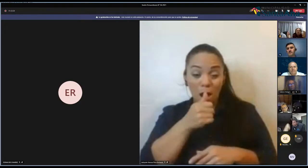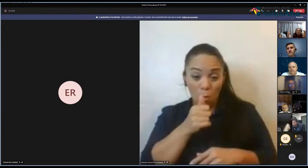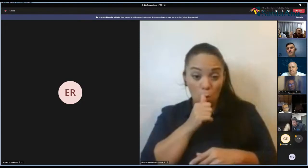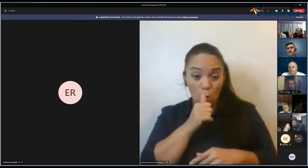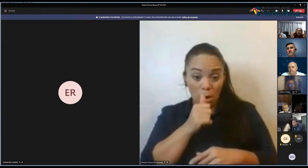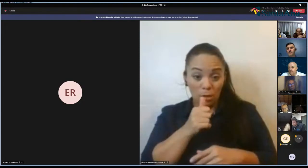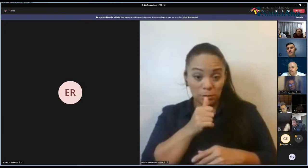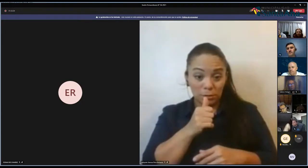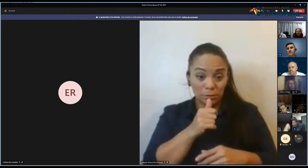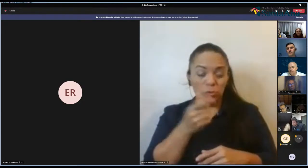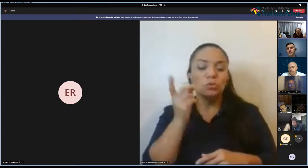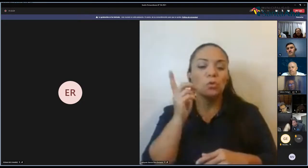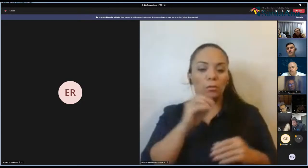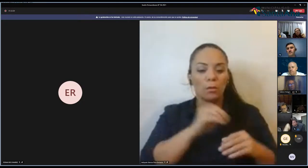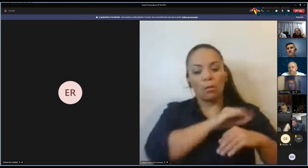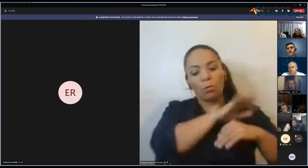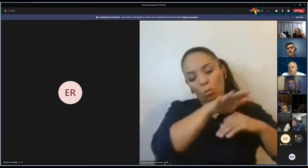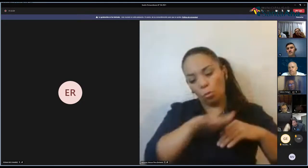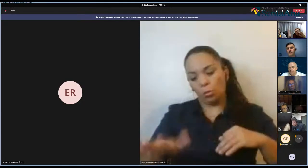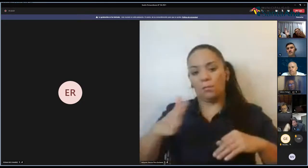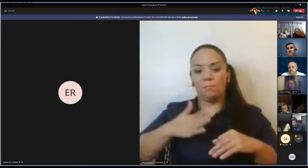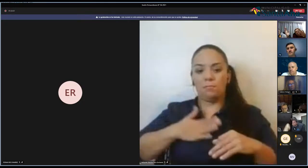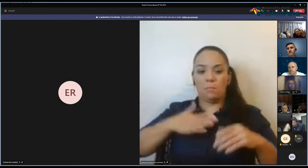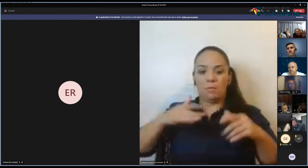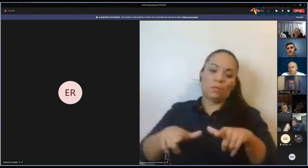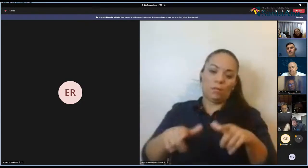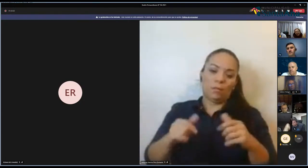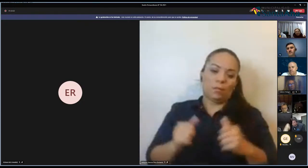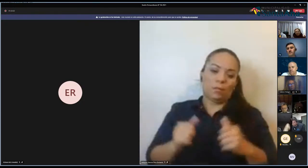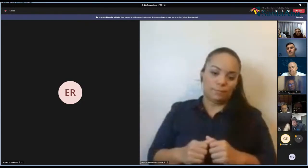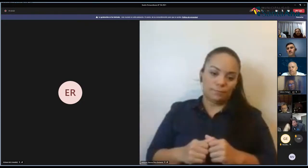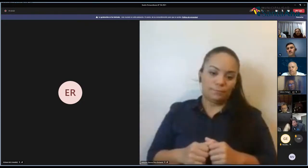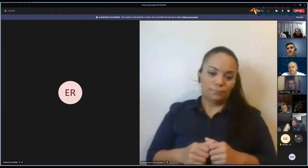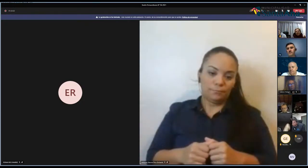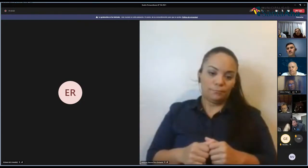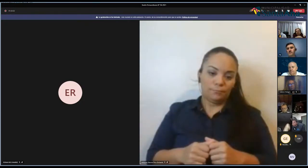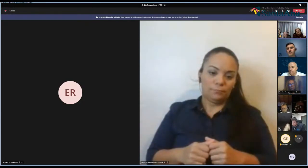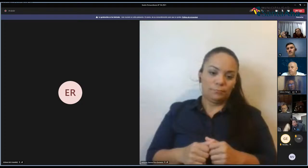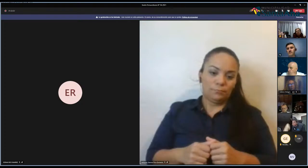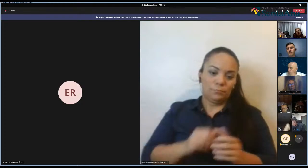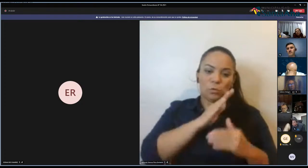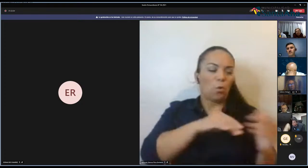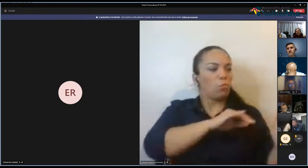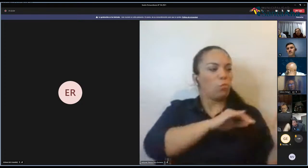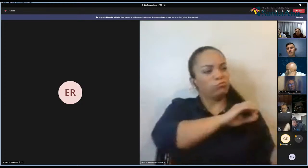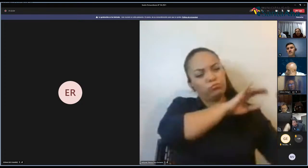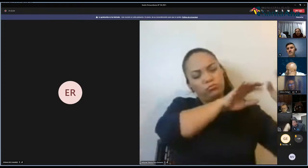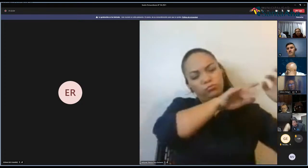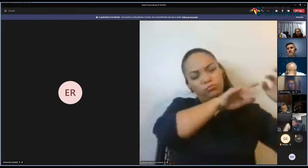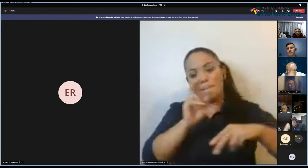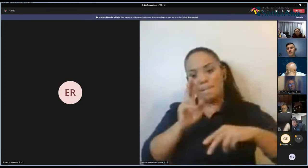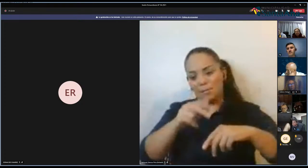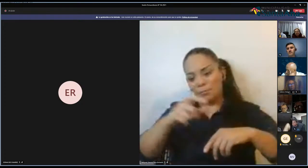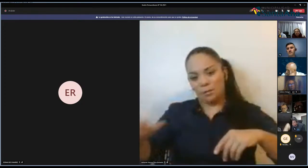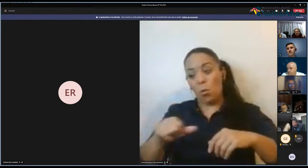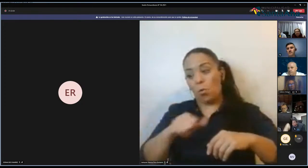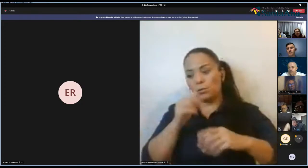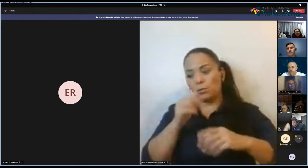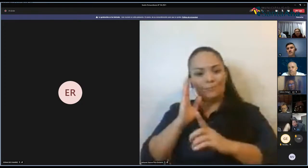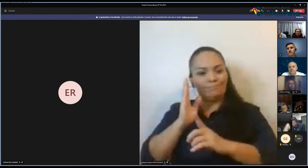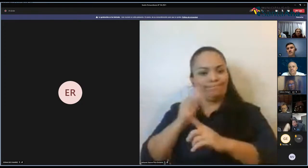a la propiedad mía digamos vienen acá era la misma quebrada y unas van directamente a la propiedad mía